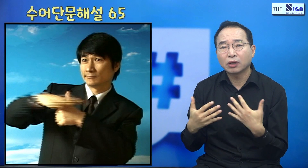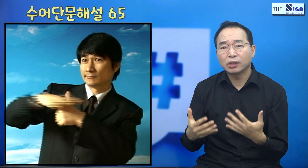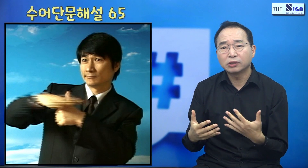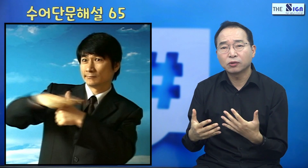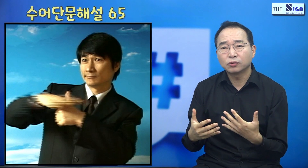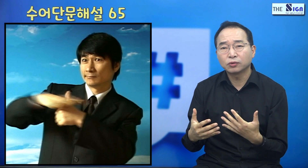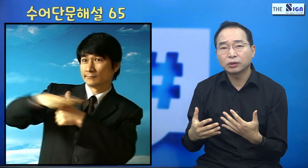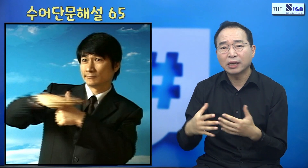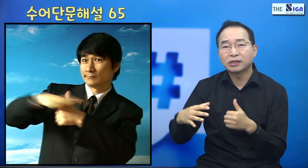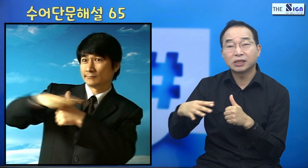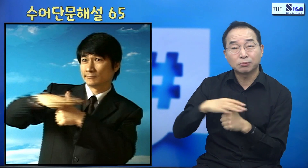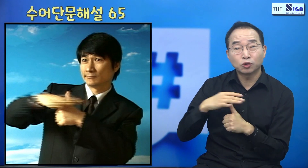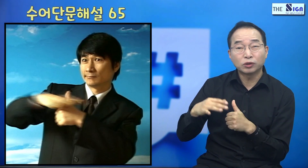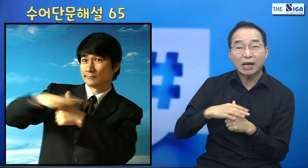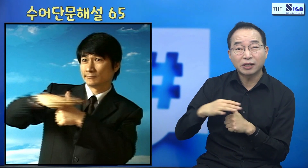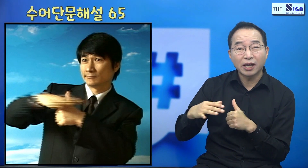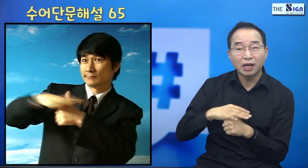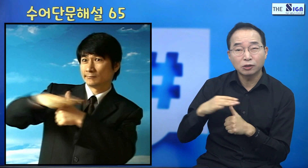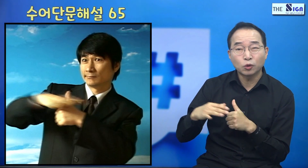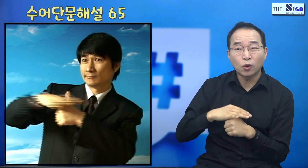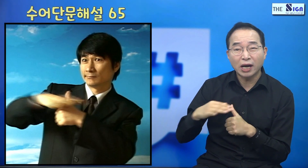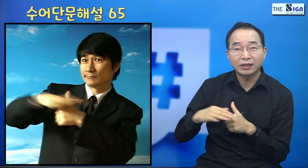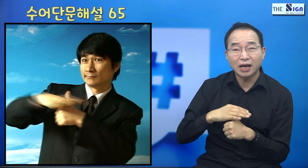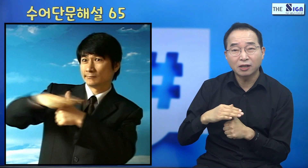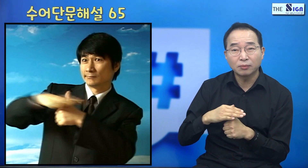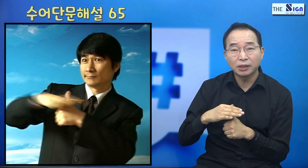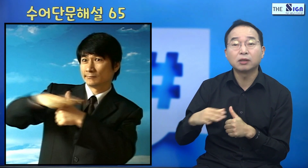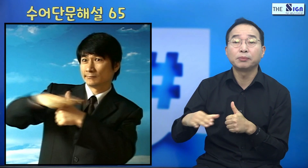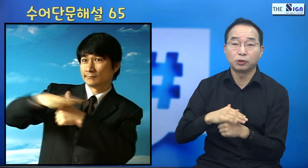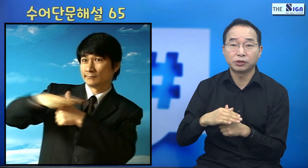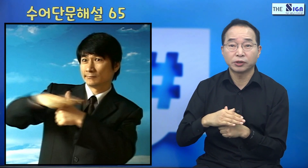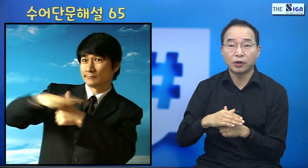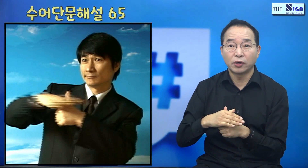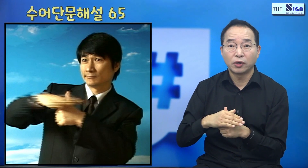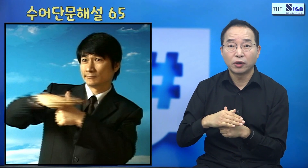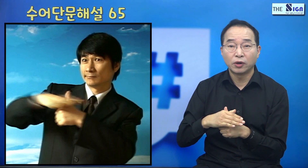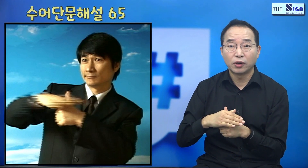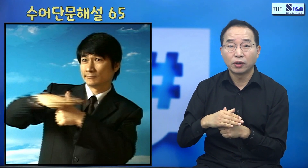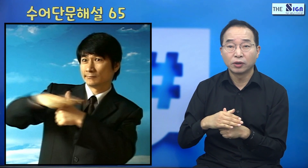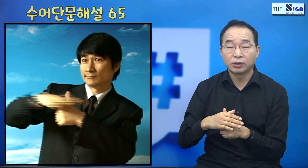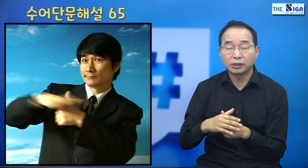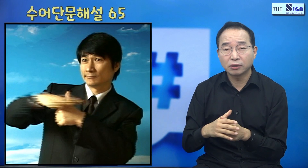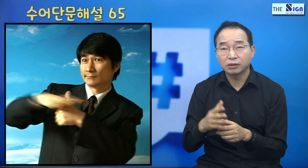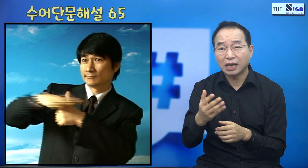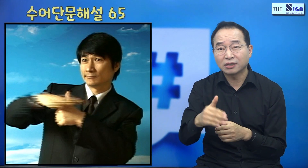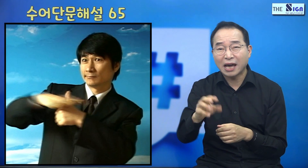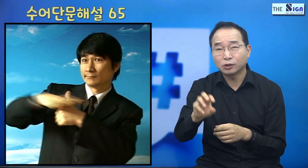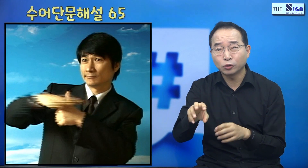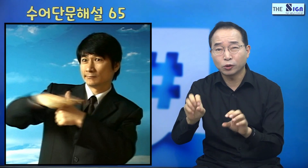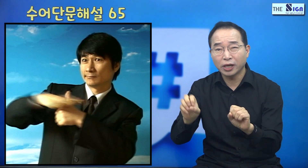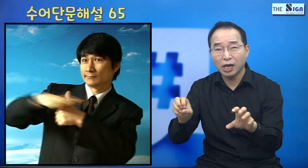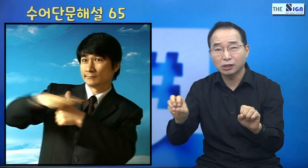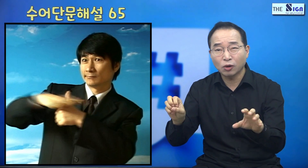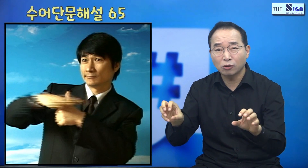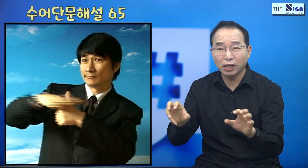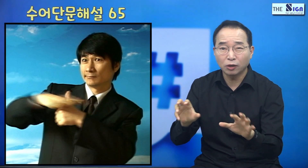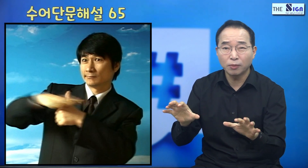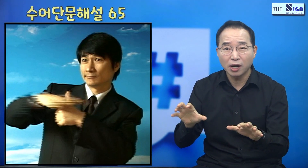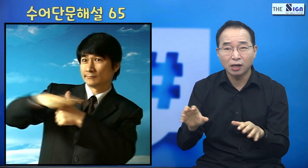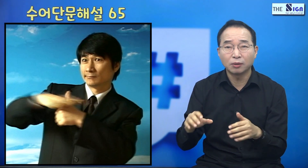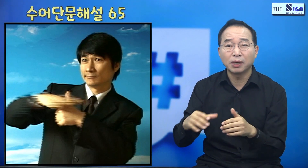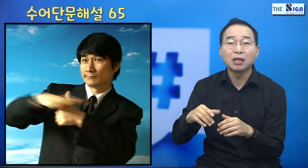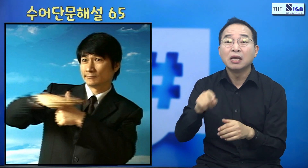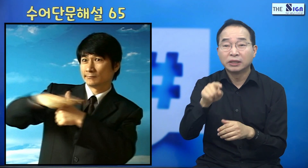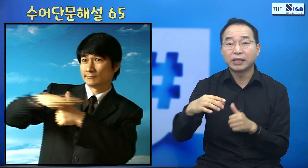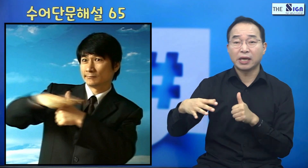누군가를 사회적으로 날 이제 씹고 날 계속 욕한다 그러면 이런 표현을 써요. 그래서 나한테 안 좋은 소리를 계속 하고 다니고